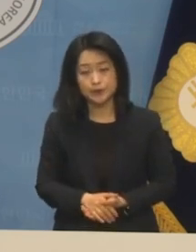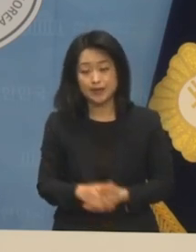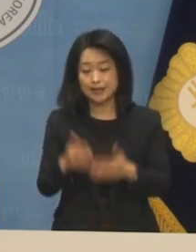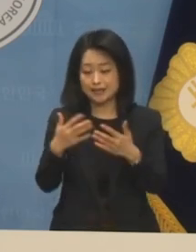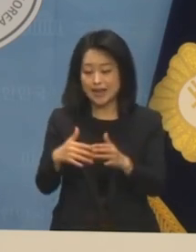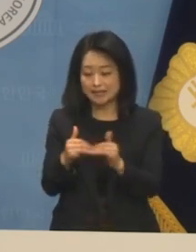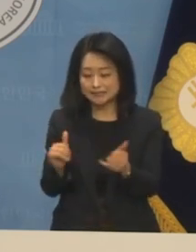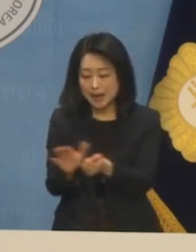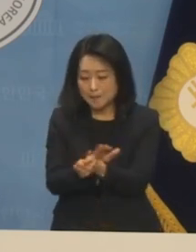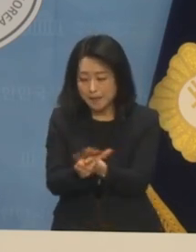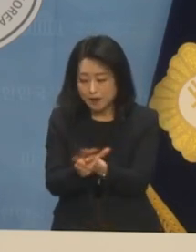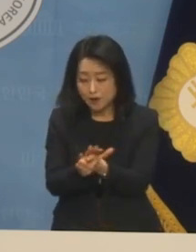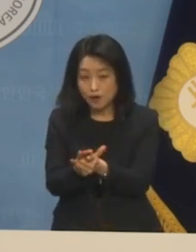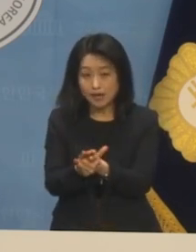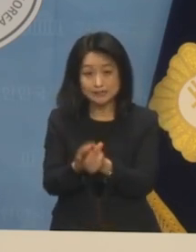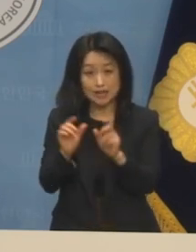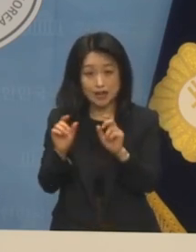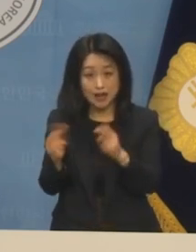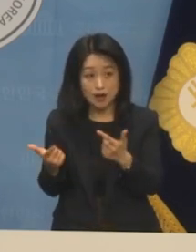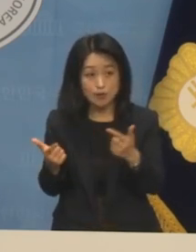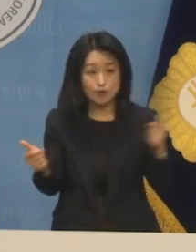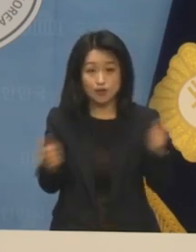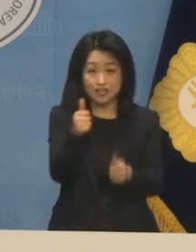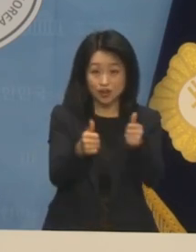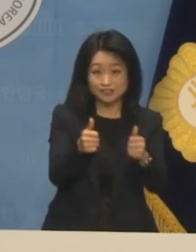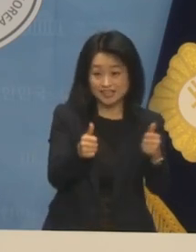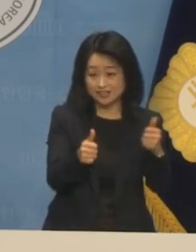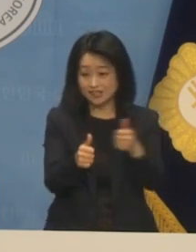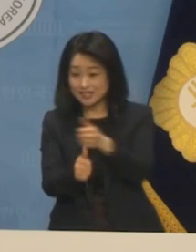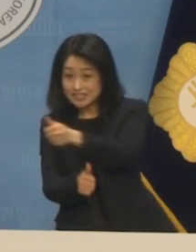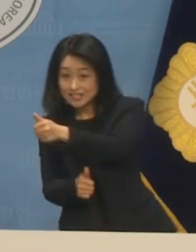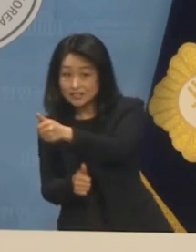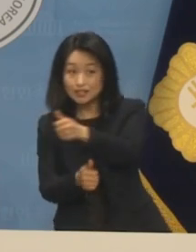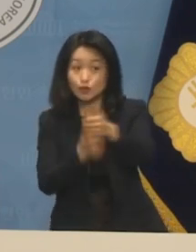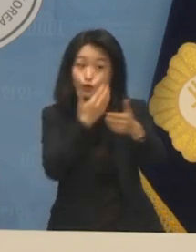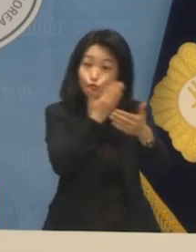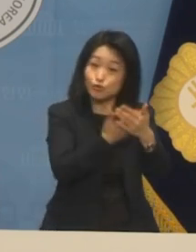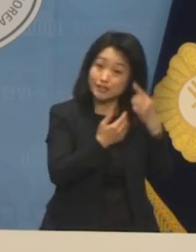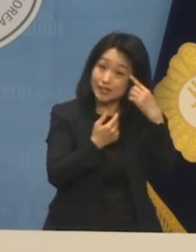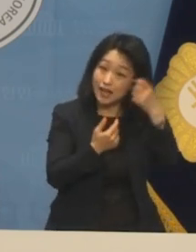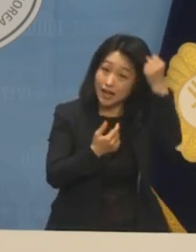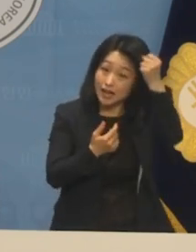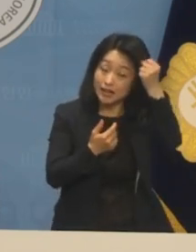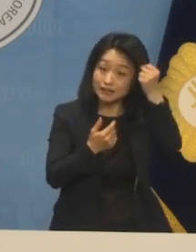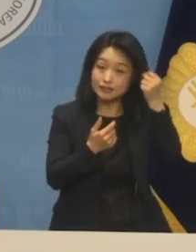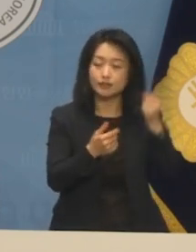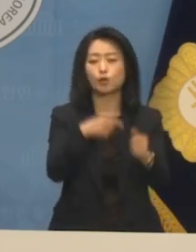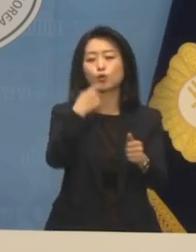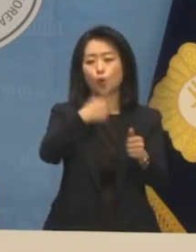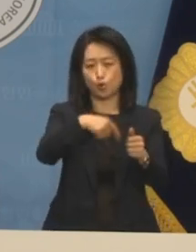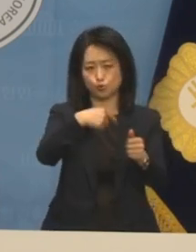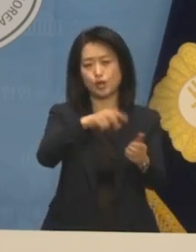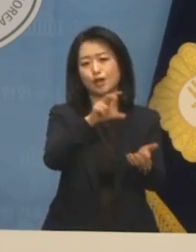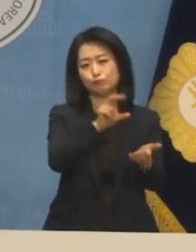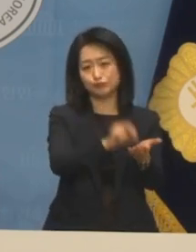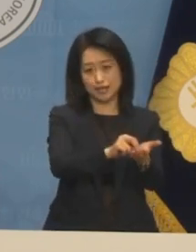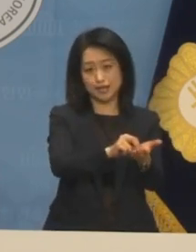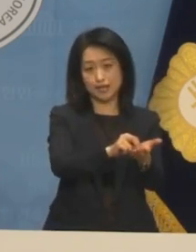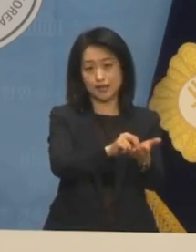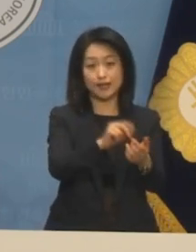약자를 배려하지 않고 경쟁에서 이기는 것만 중요하게 생각하는 우리 교육의 모순과